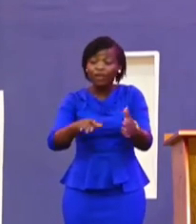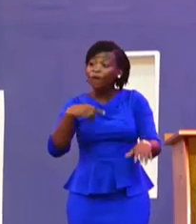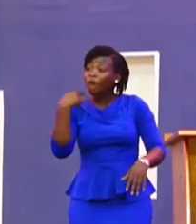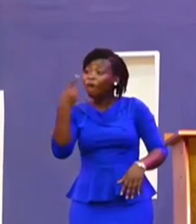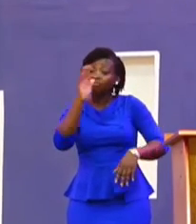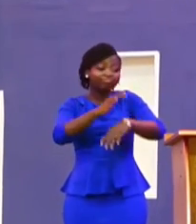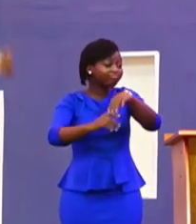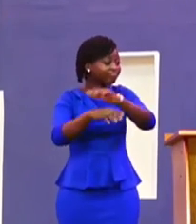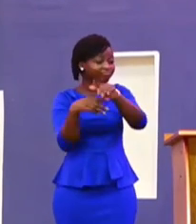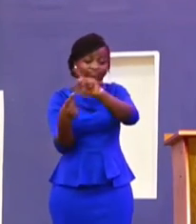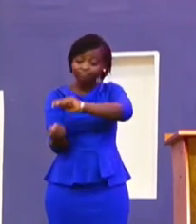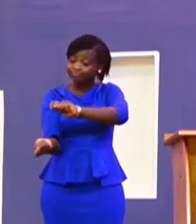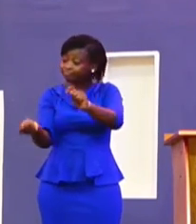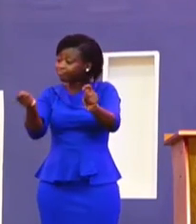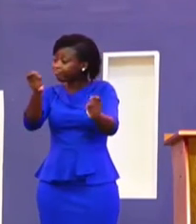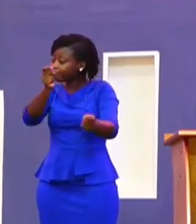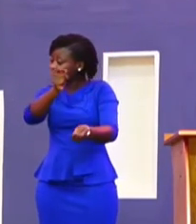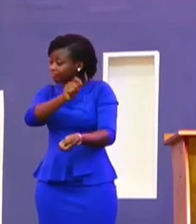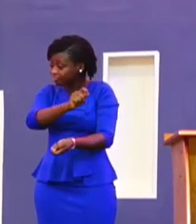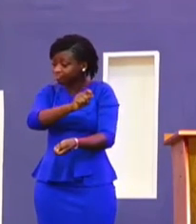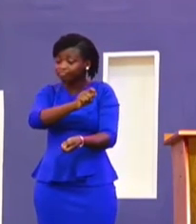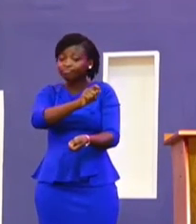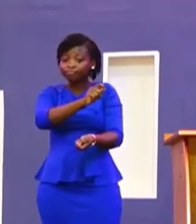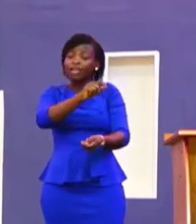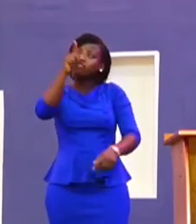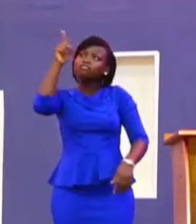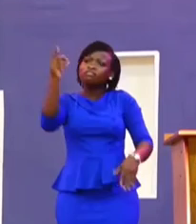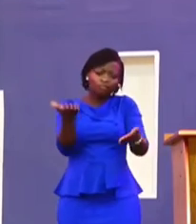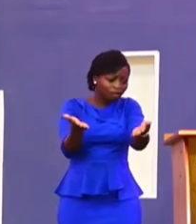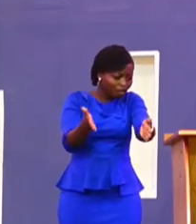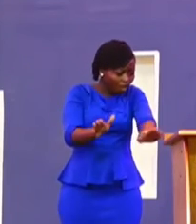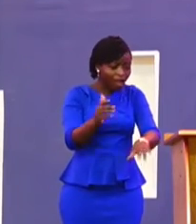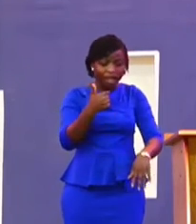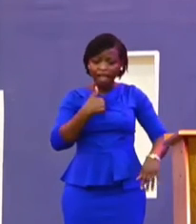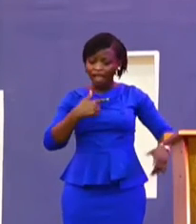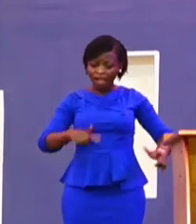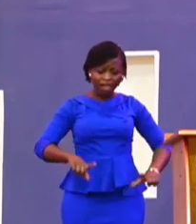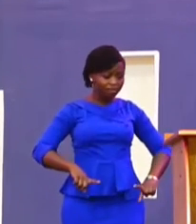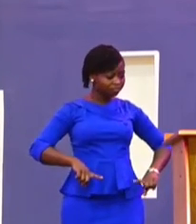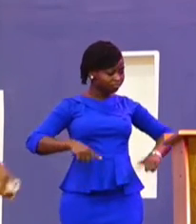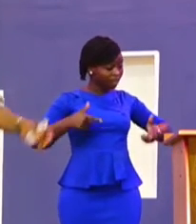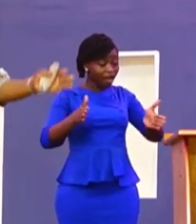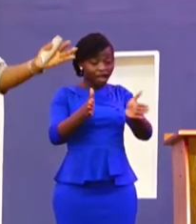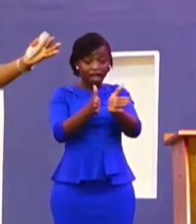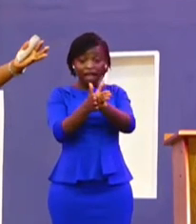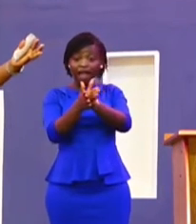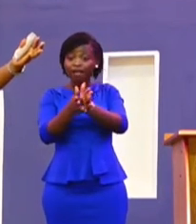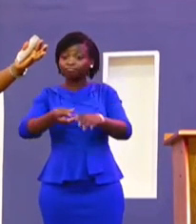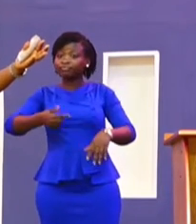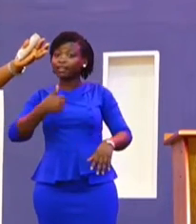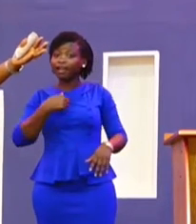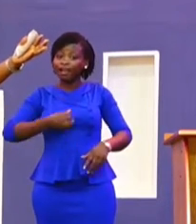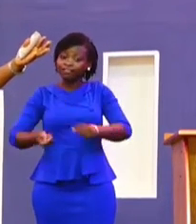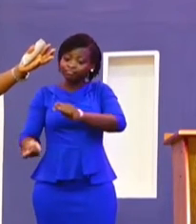atatuka, wewa fampone, nsende chusiwa, hey,